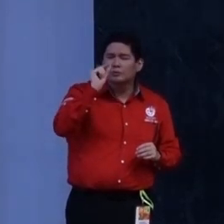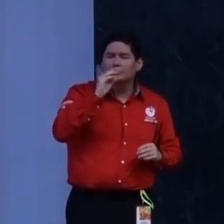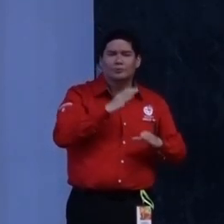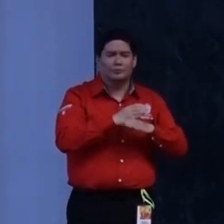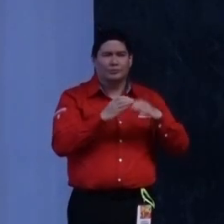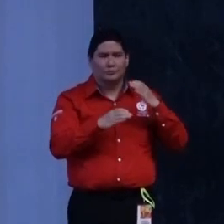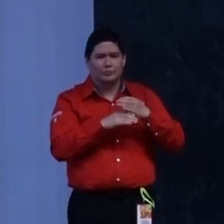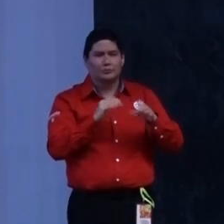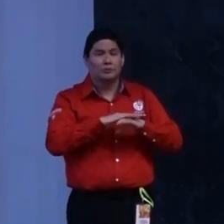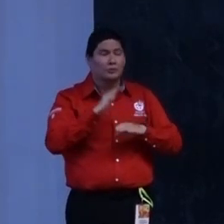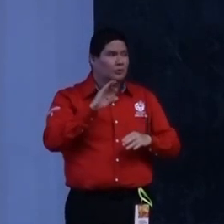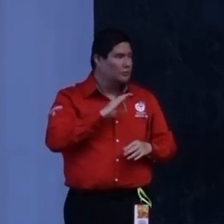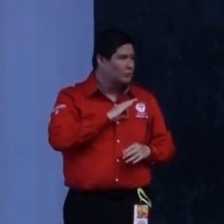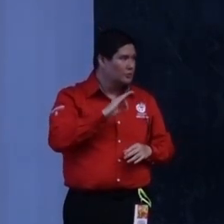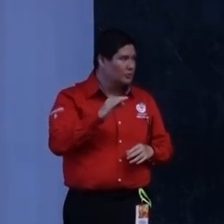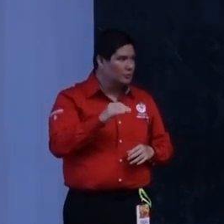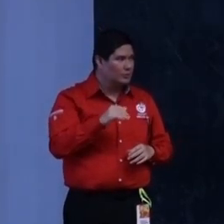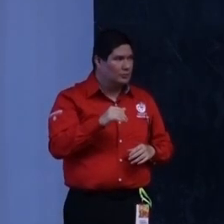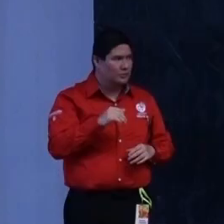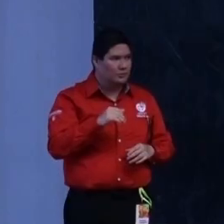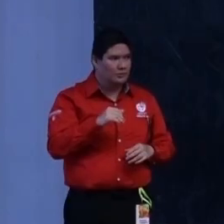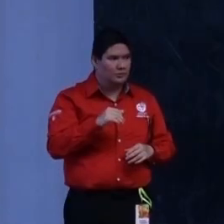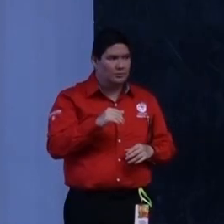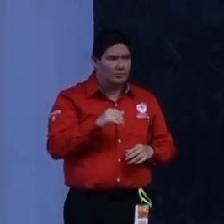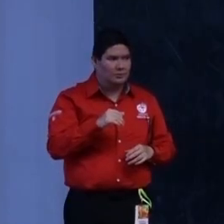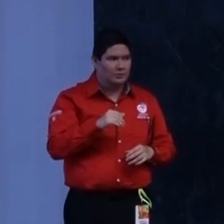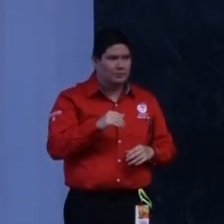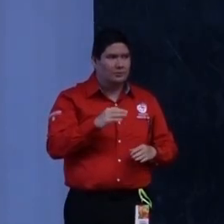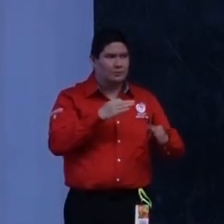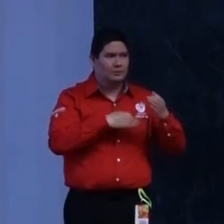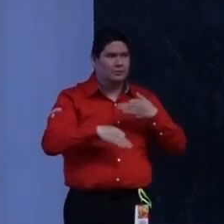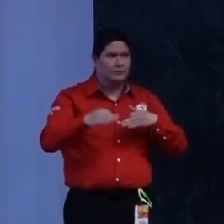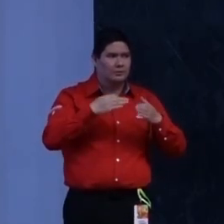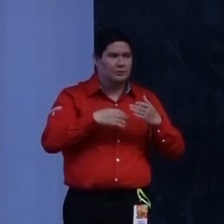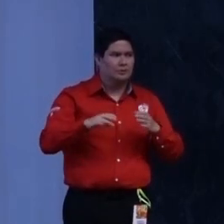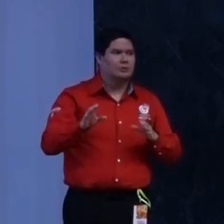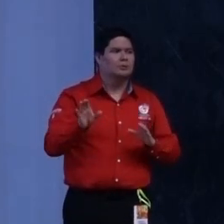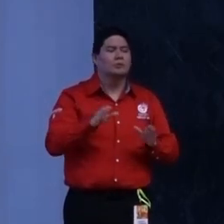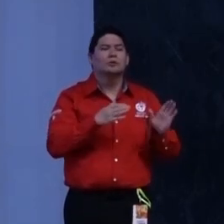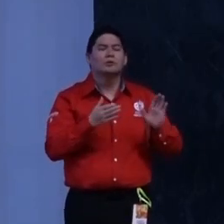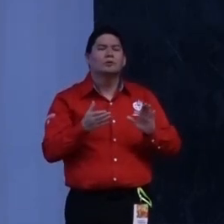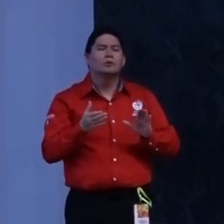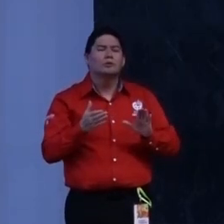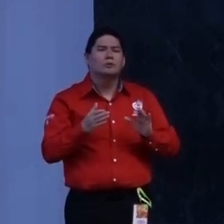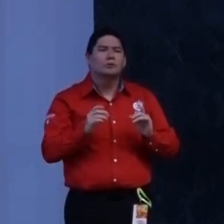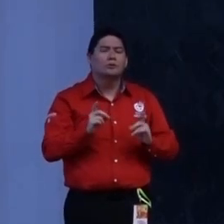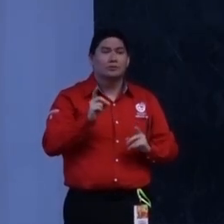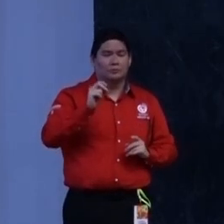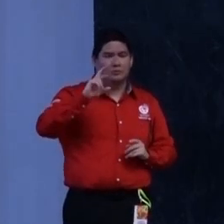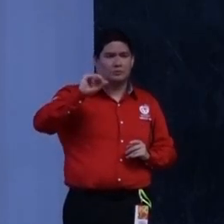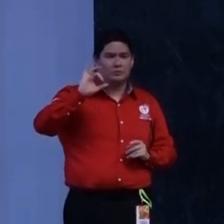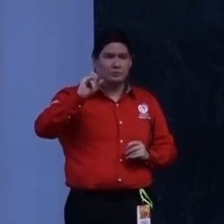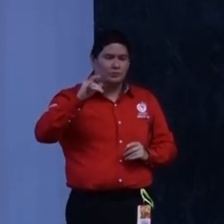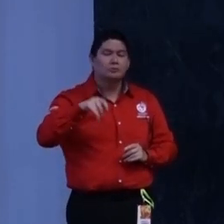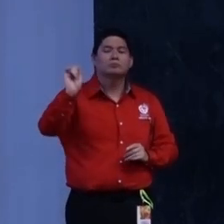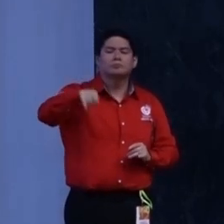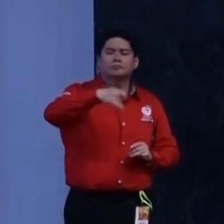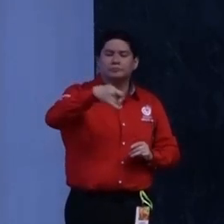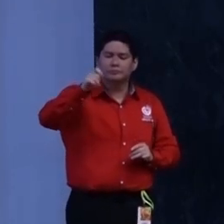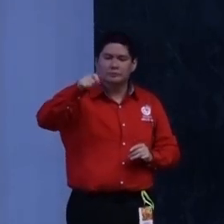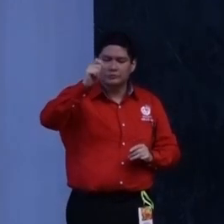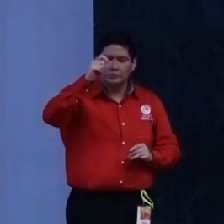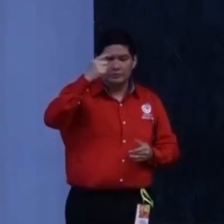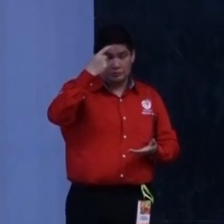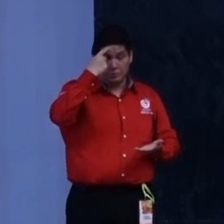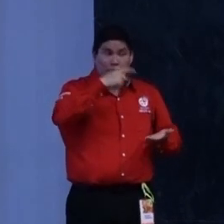creo que tenemos que entender. O sea, toda orquesta tiene un director o una directora, ¿cierto? ¿Cierto? Entonces, yo